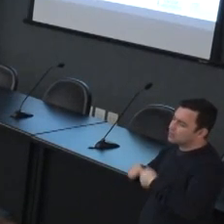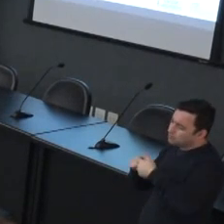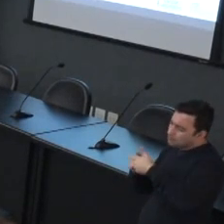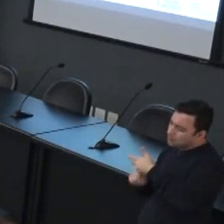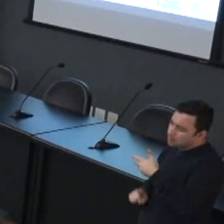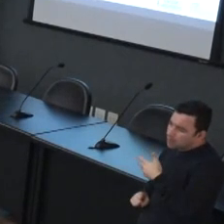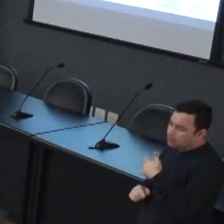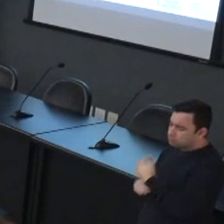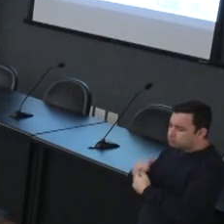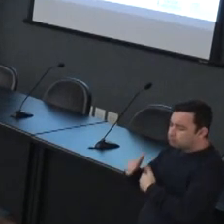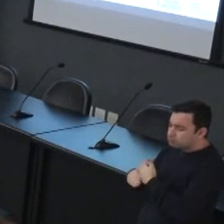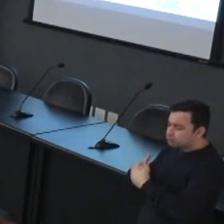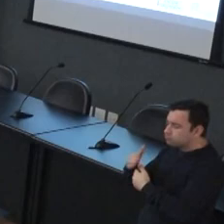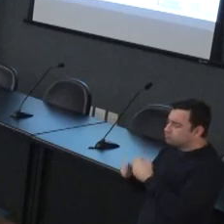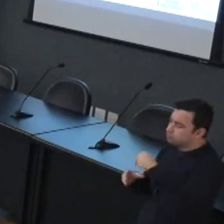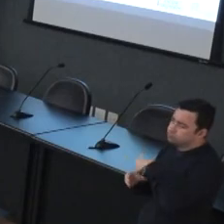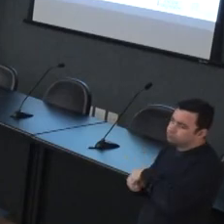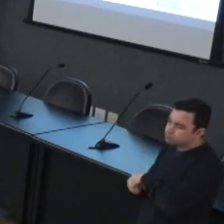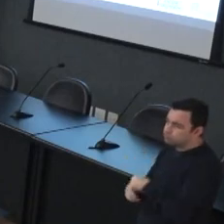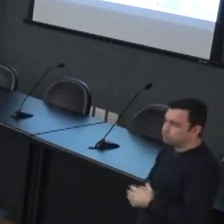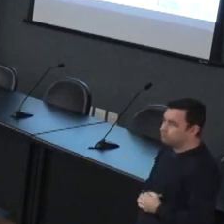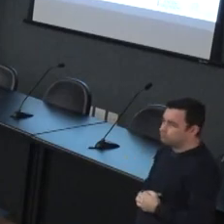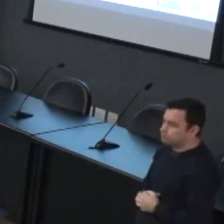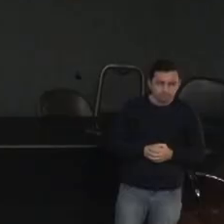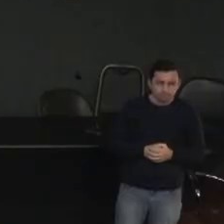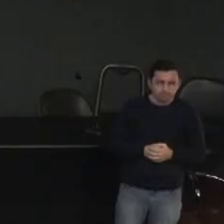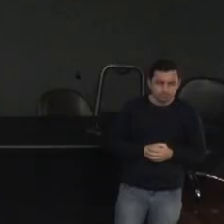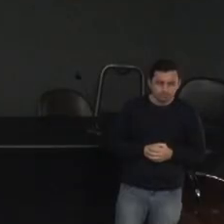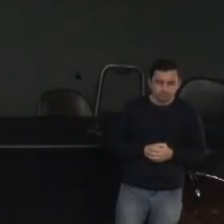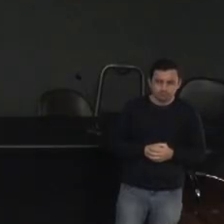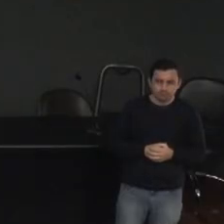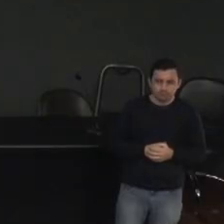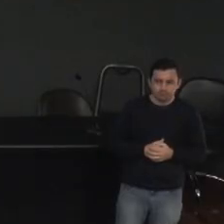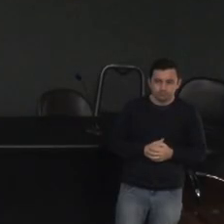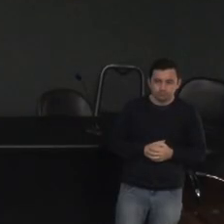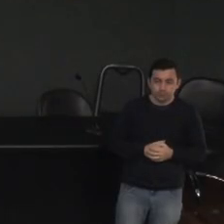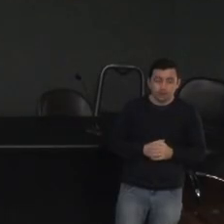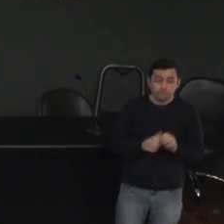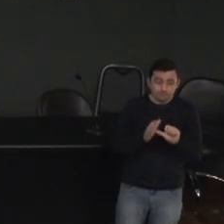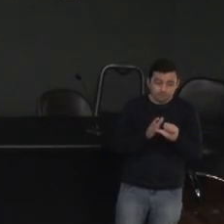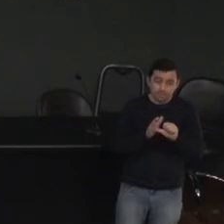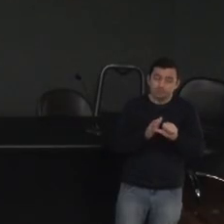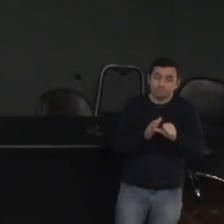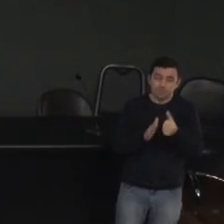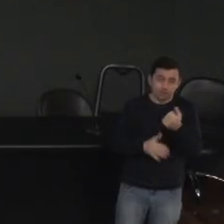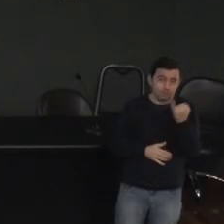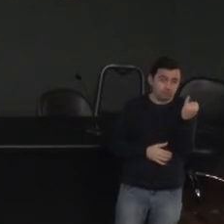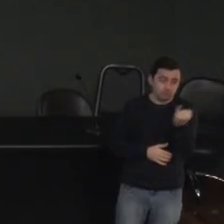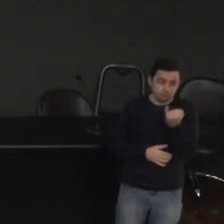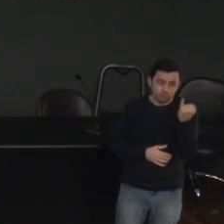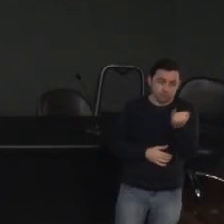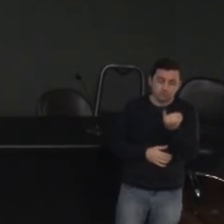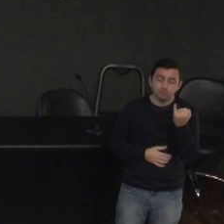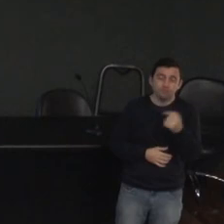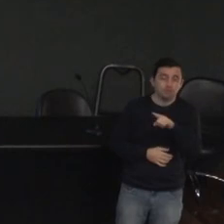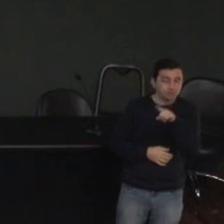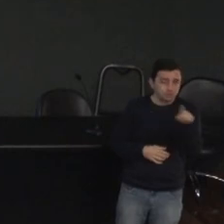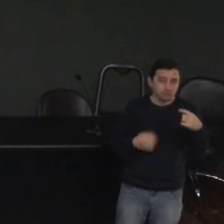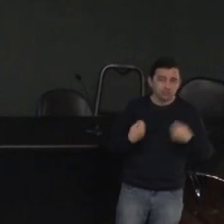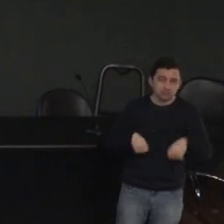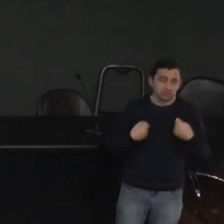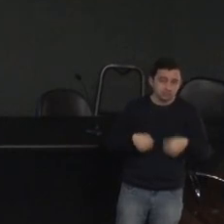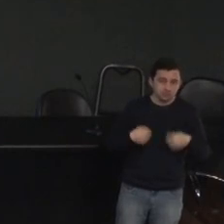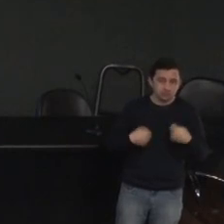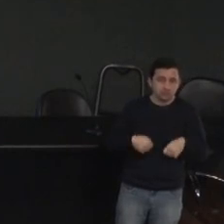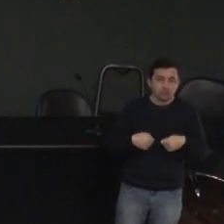desenvolvidas internamente para que vocês tenham esse mínimo então o primeiro ponto importante é vocês precisam ter um bom